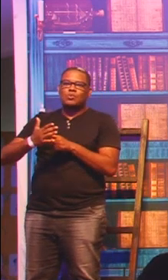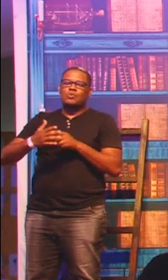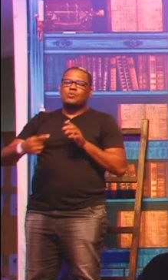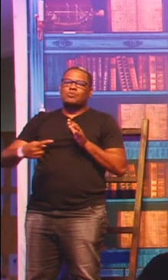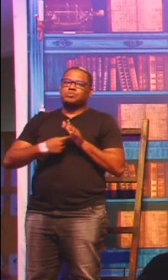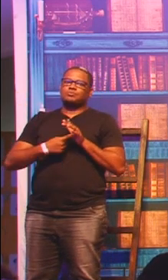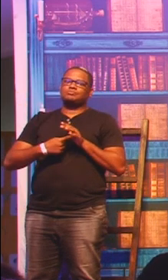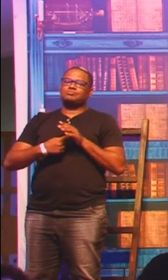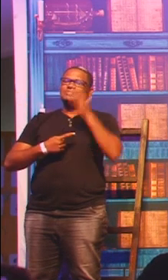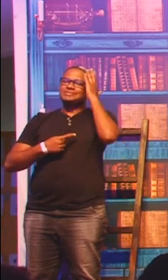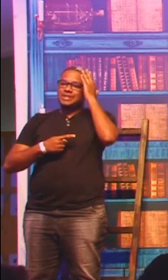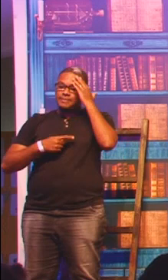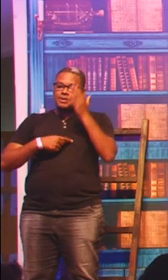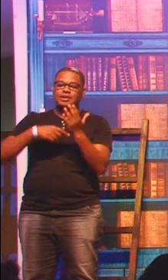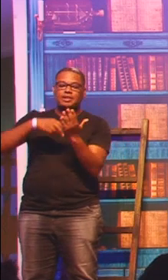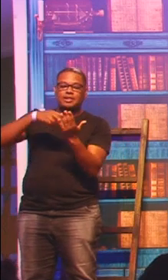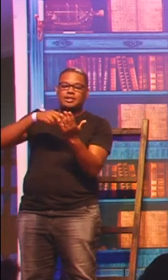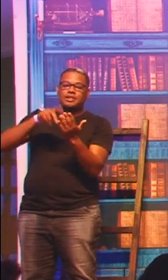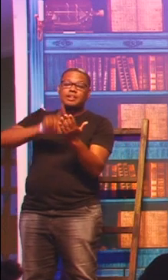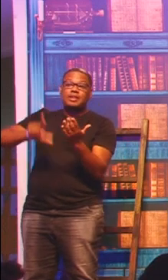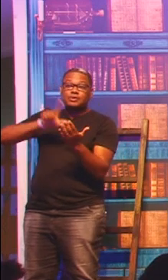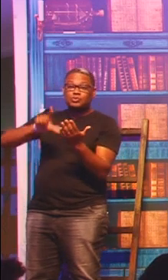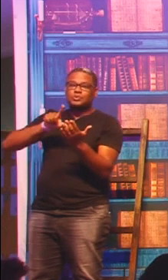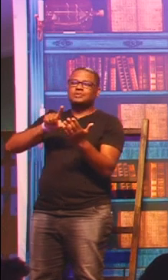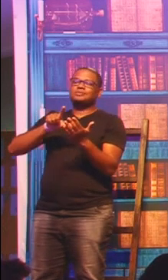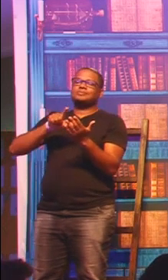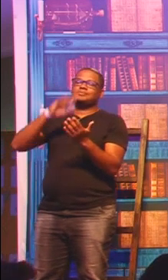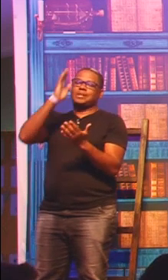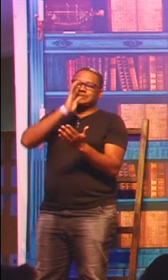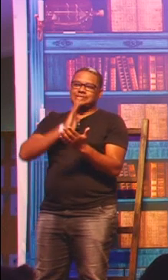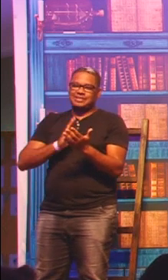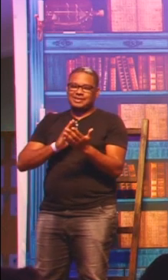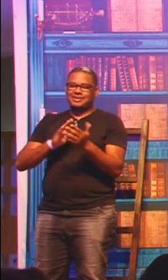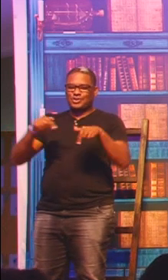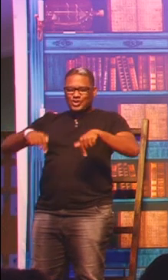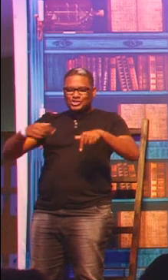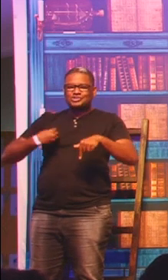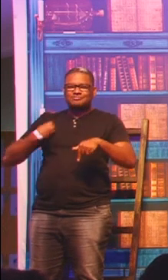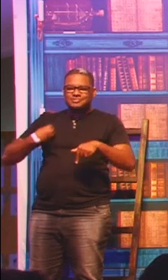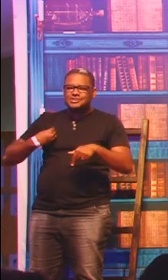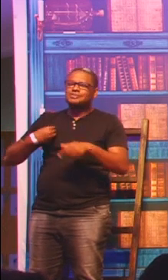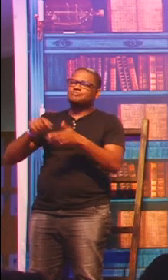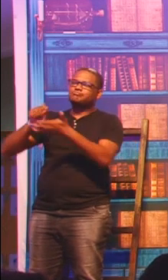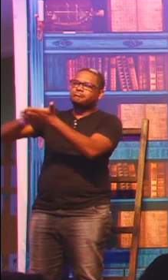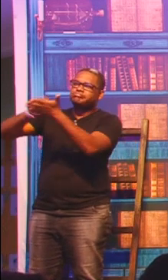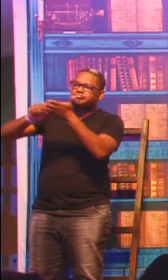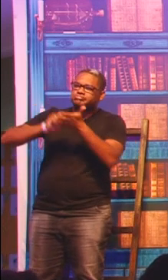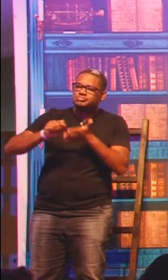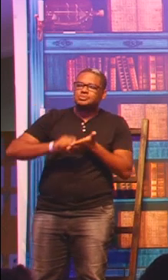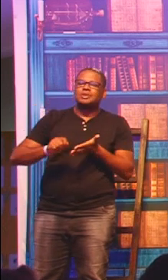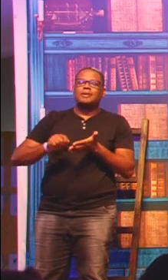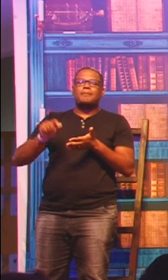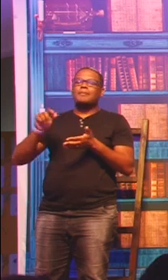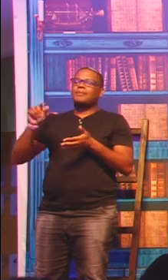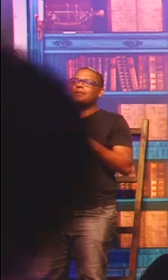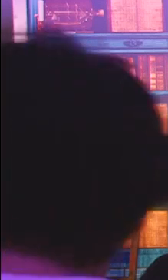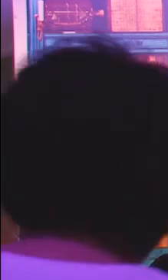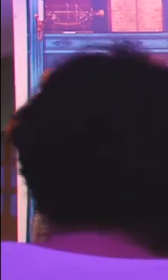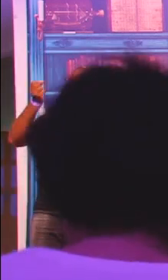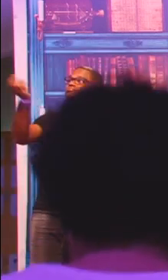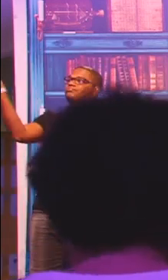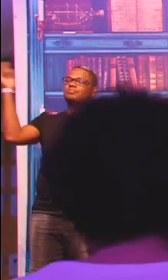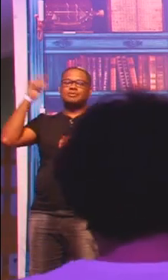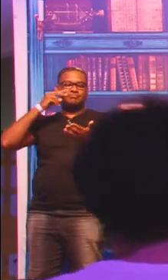brasileira contemporânea, ela é pouco lida no Brasil. Então, isso